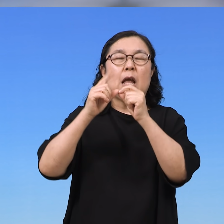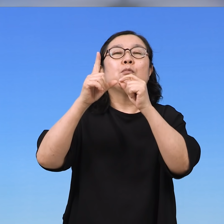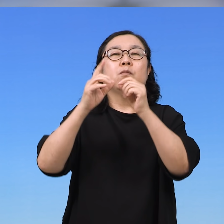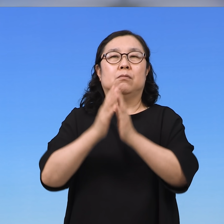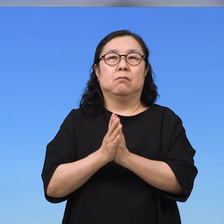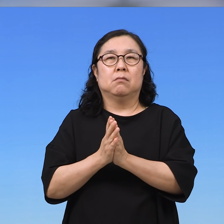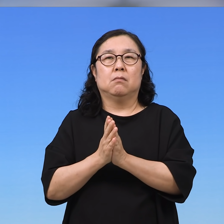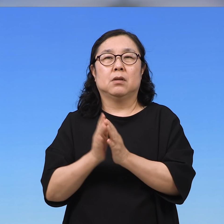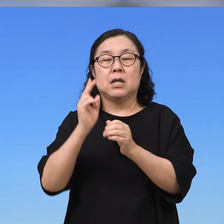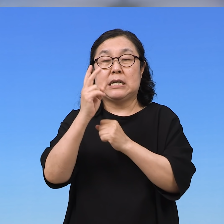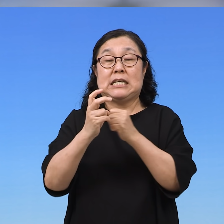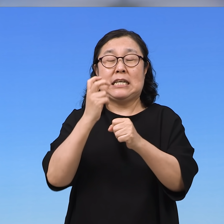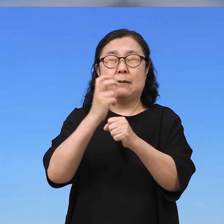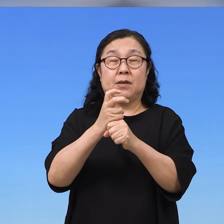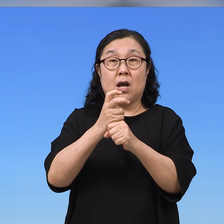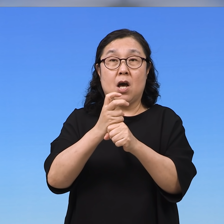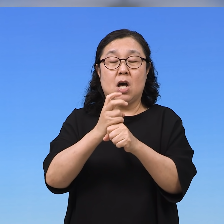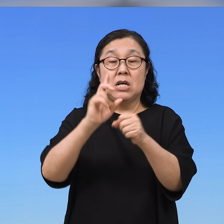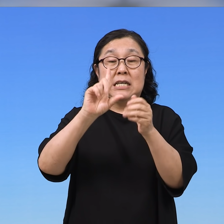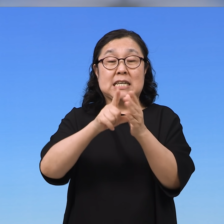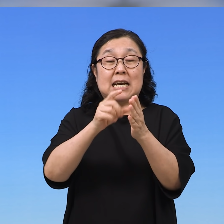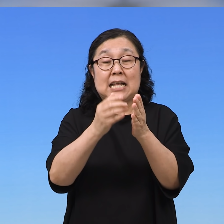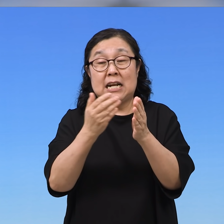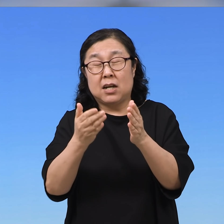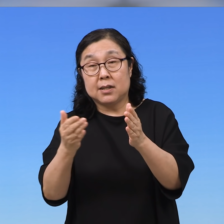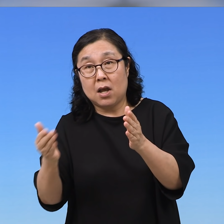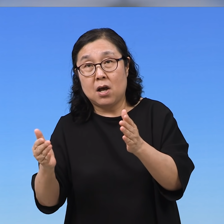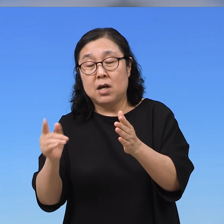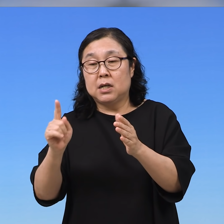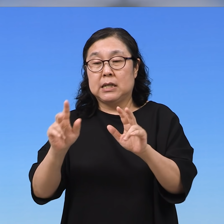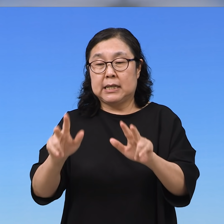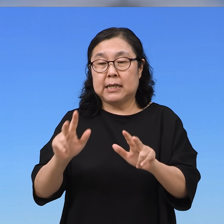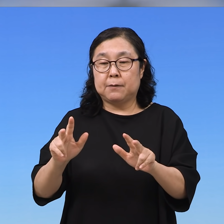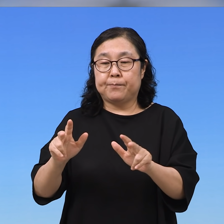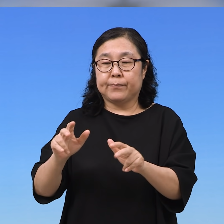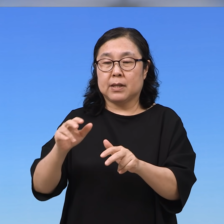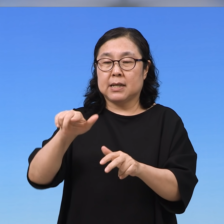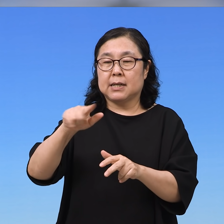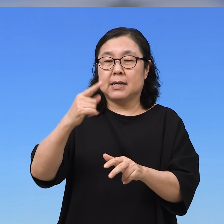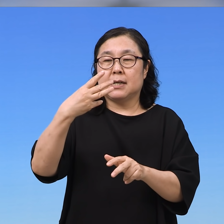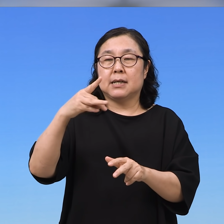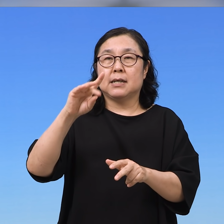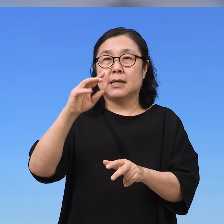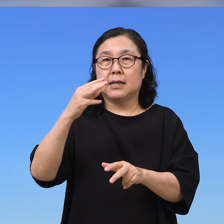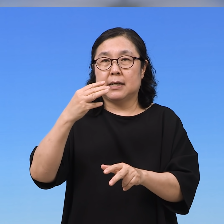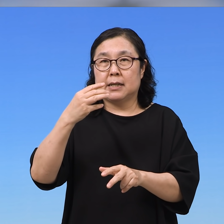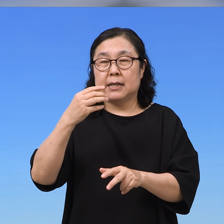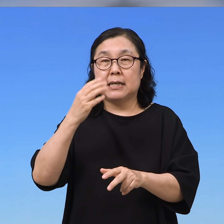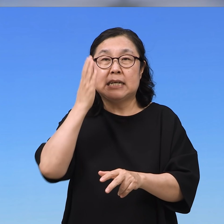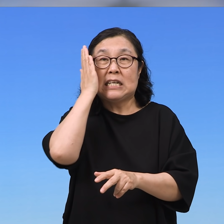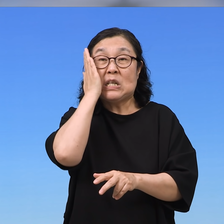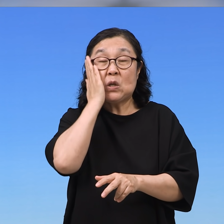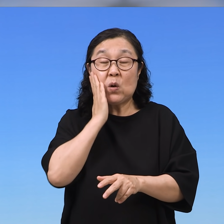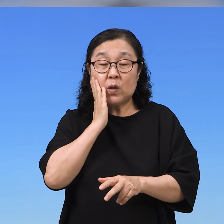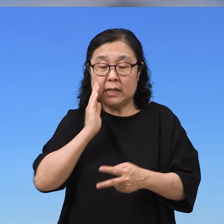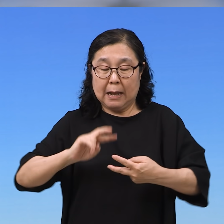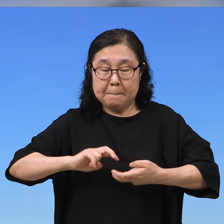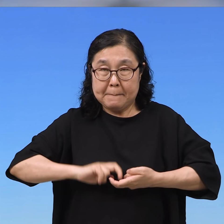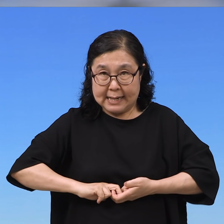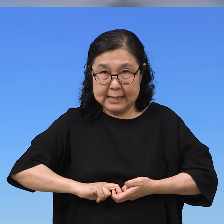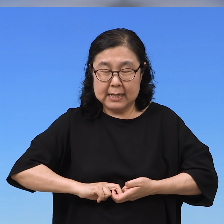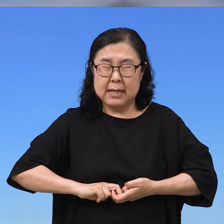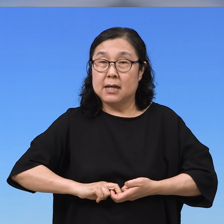지났잖아요. 요거 지금 곧 풀린다고, 지금은 이게 그린벨트인데 요게 이제 곧 풀린다고 했는데 아직도